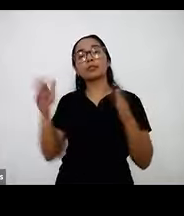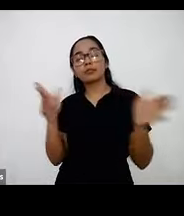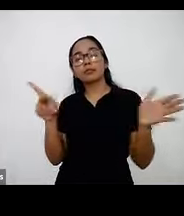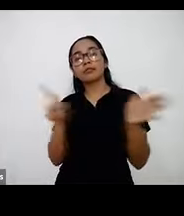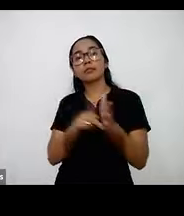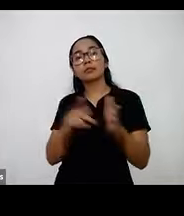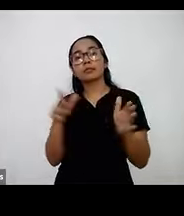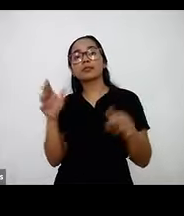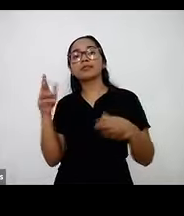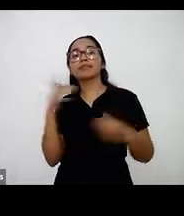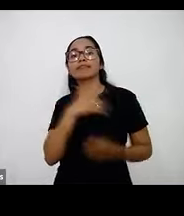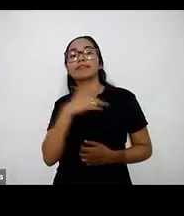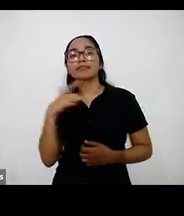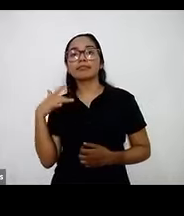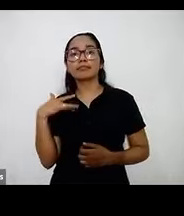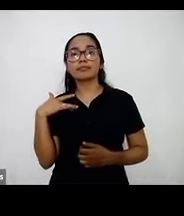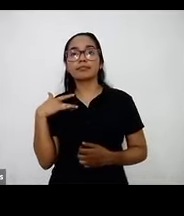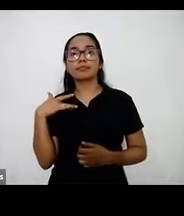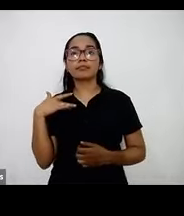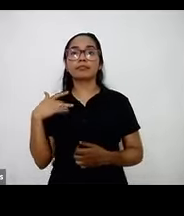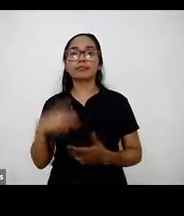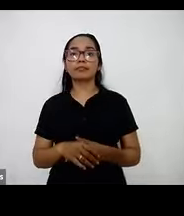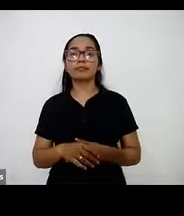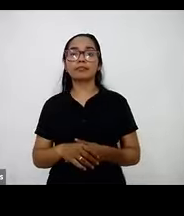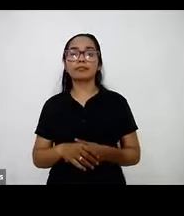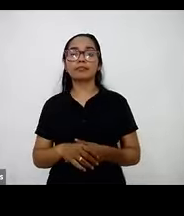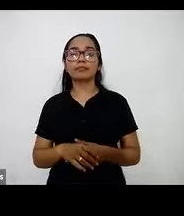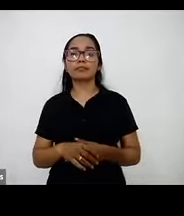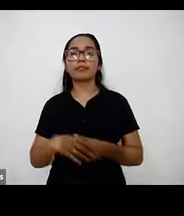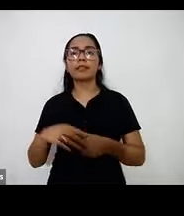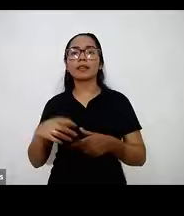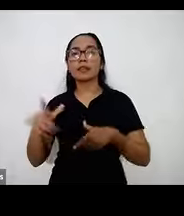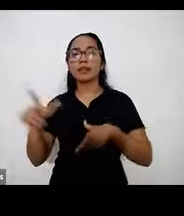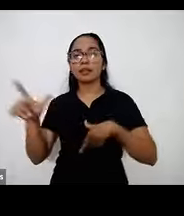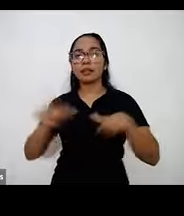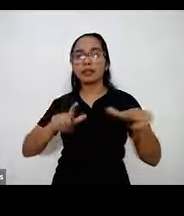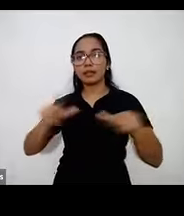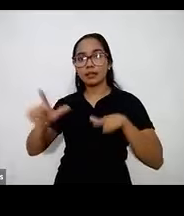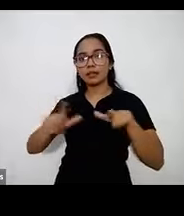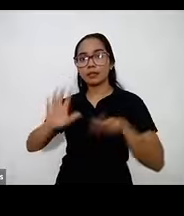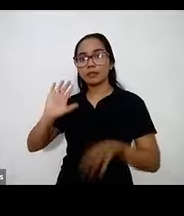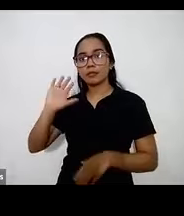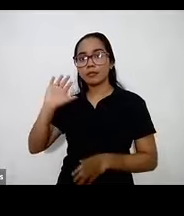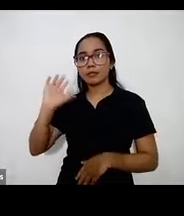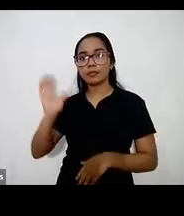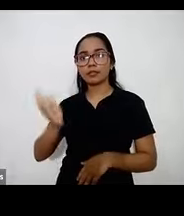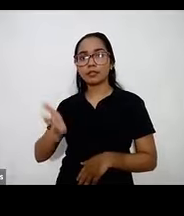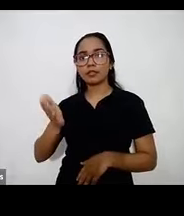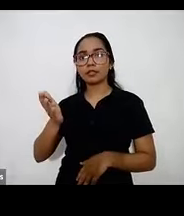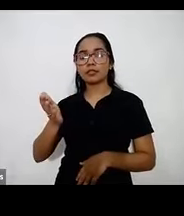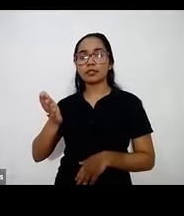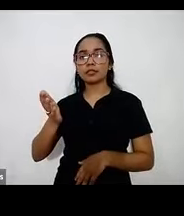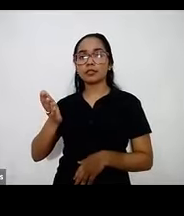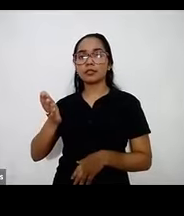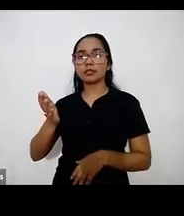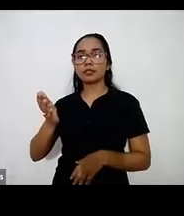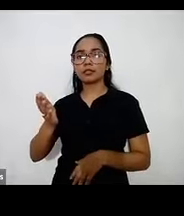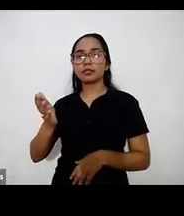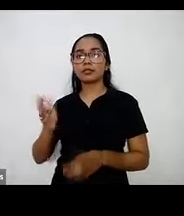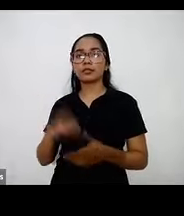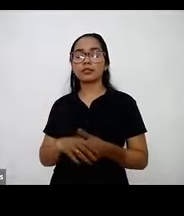formação, eu trabalhei no processo de implantação, de ampliação da rede de atenção psicossocial aqui em Fortaleza, né?